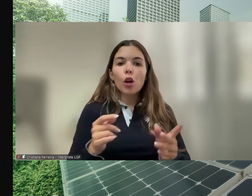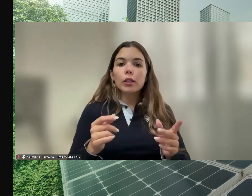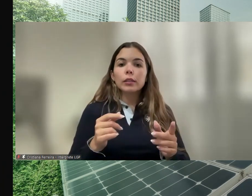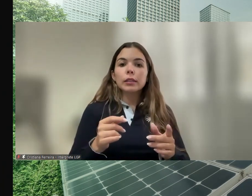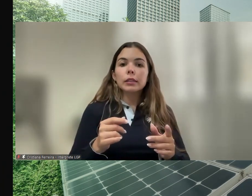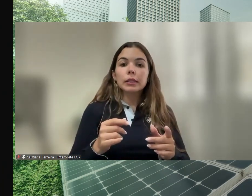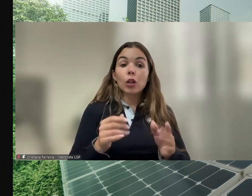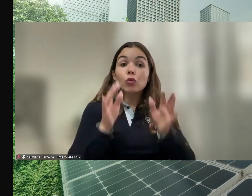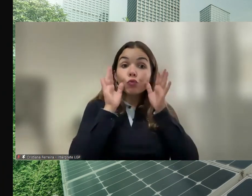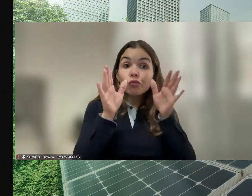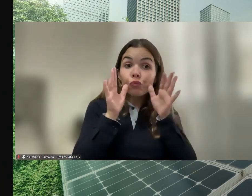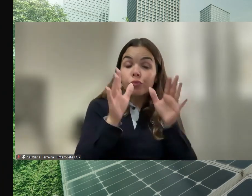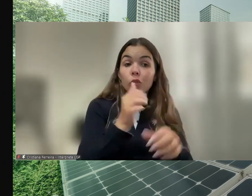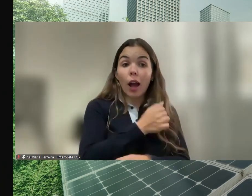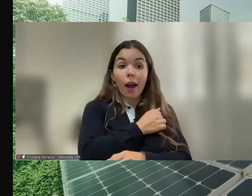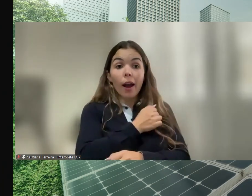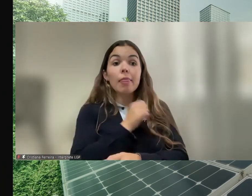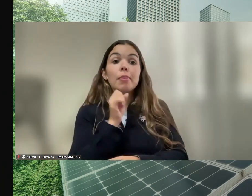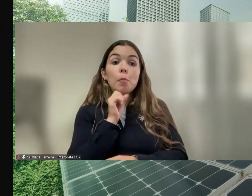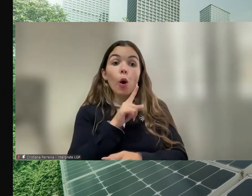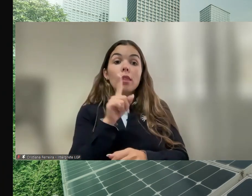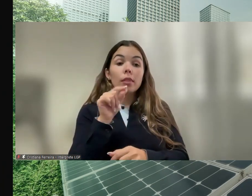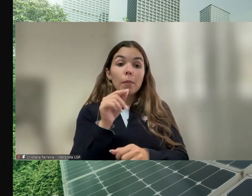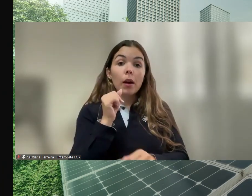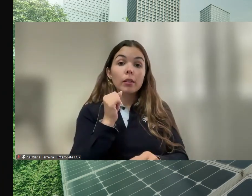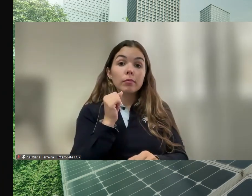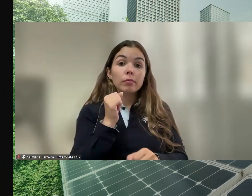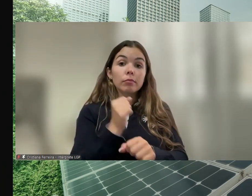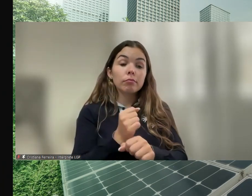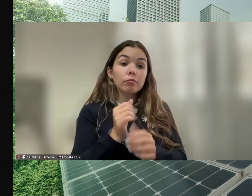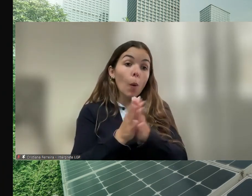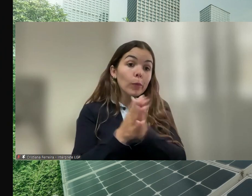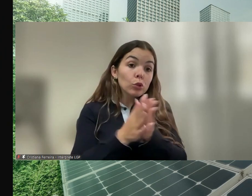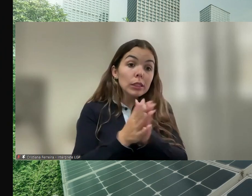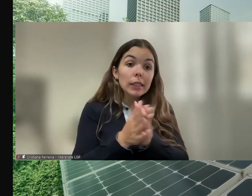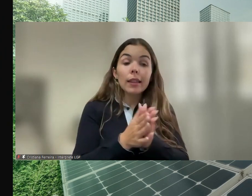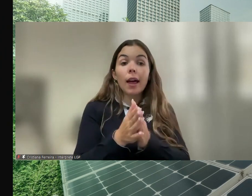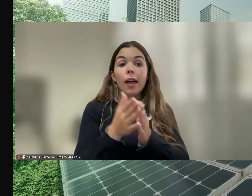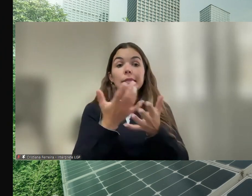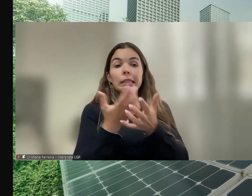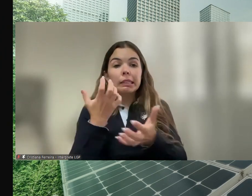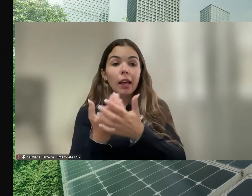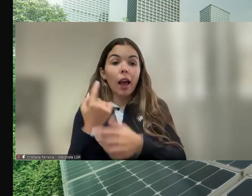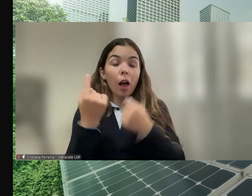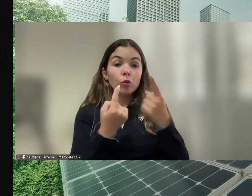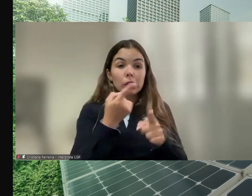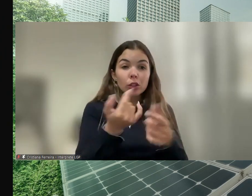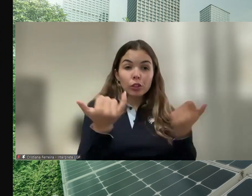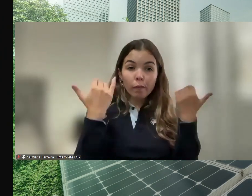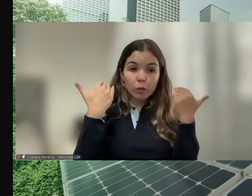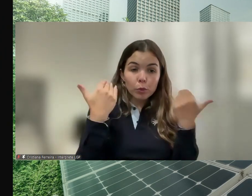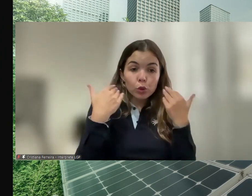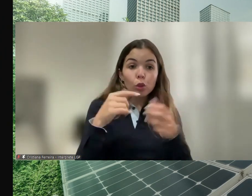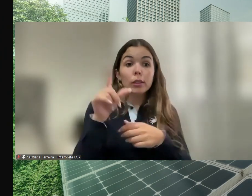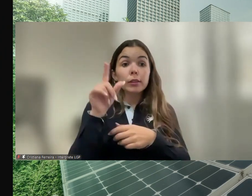habitação, portanto pode ser também uma oportunidade para trazer algumas destas evidências, alguns destes dados e